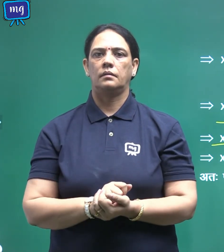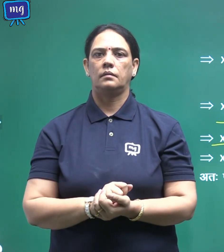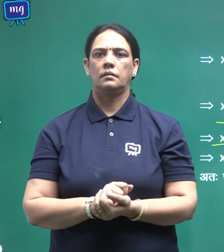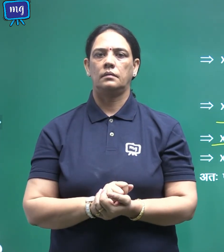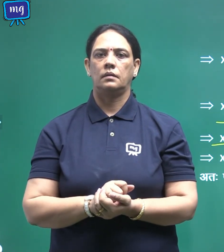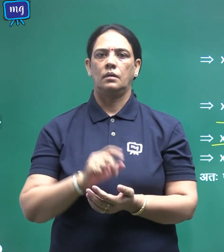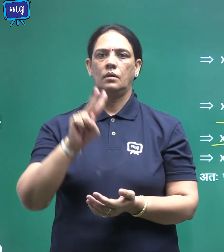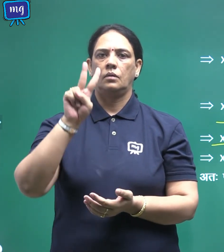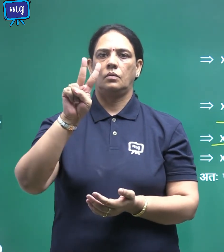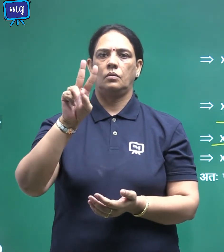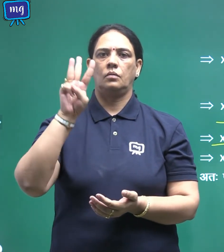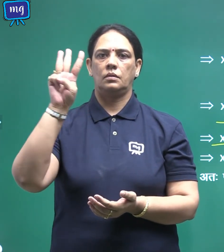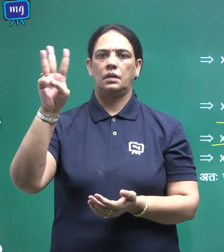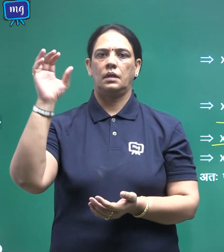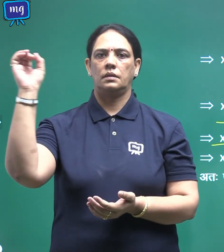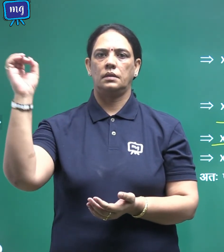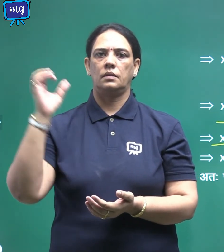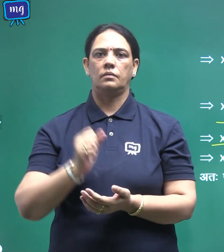230